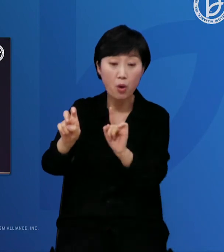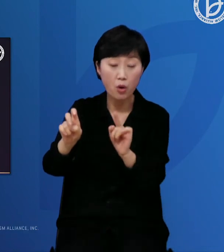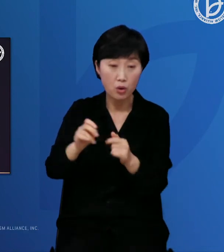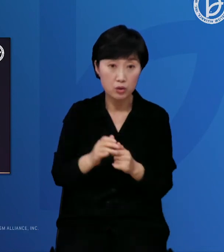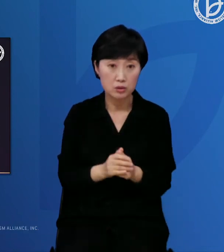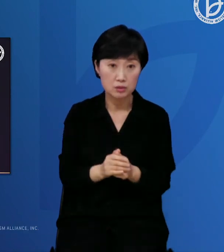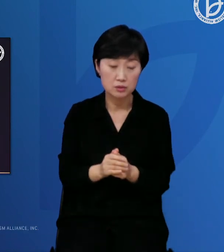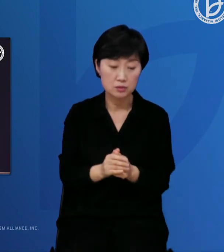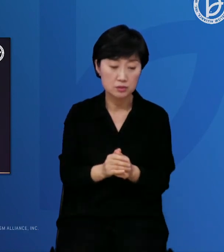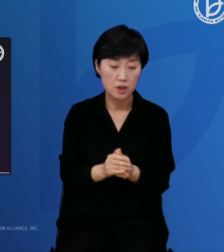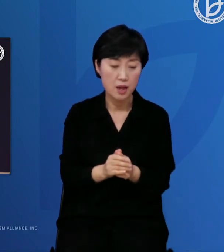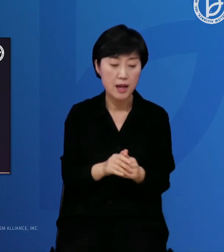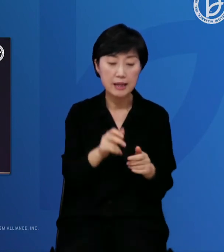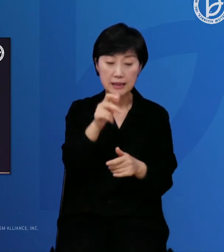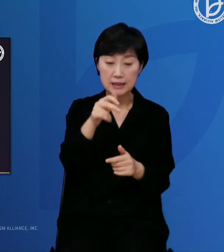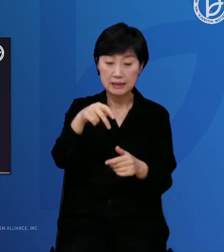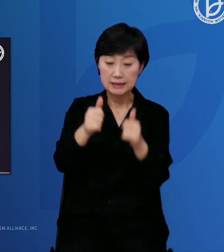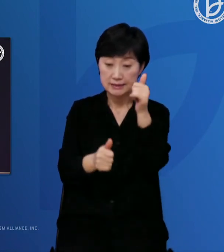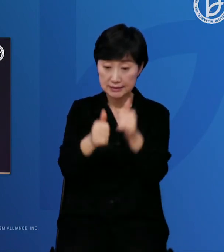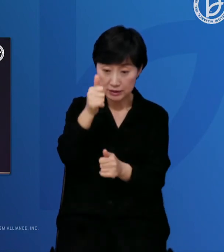멸망시키기 위해서 하는 시험이 있고